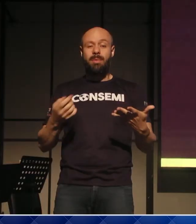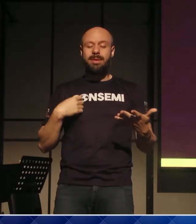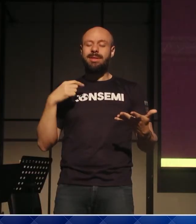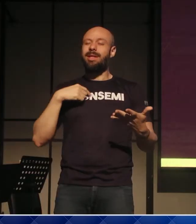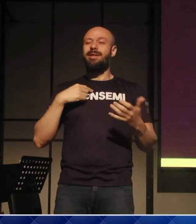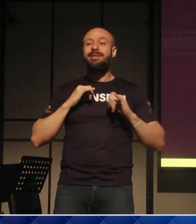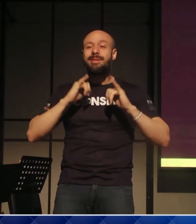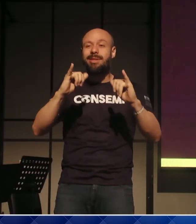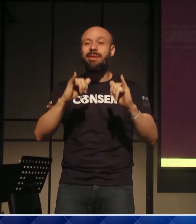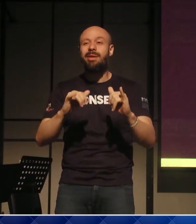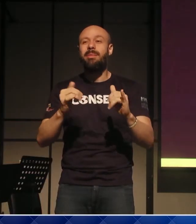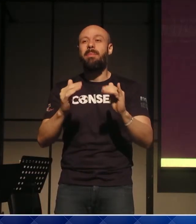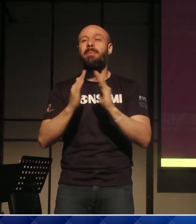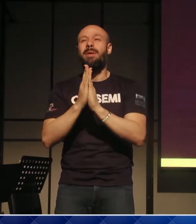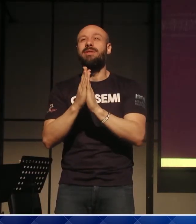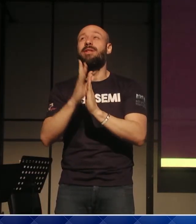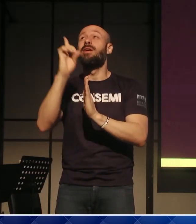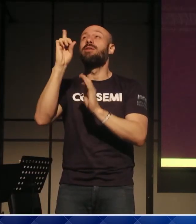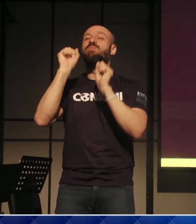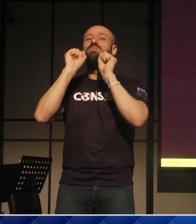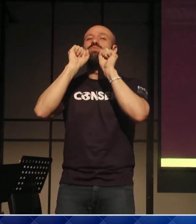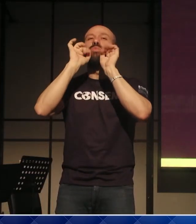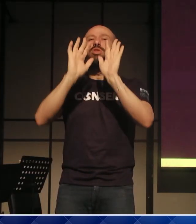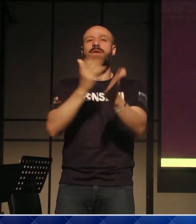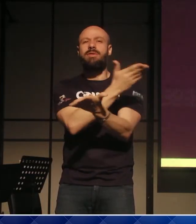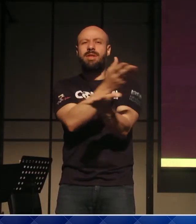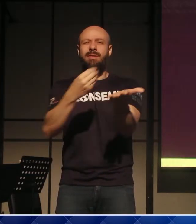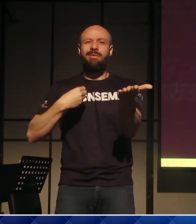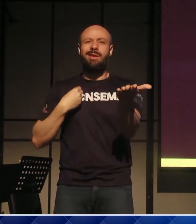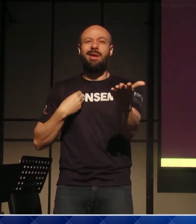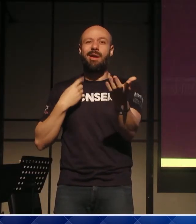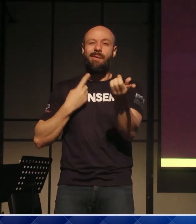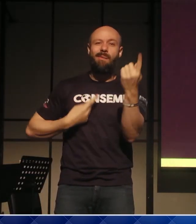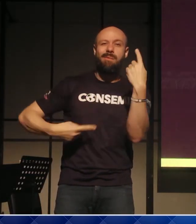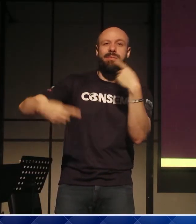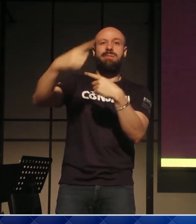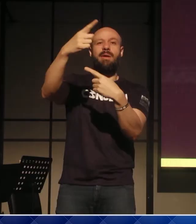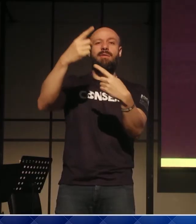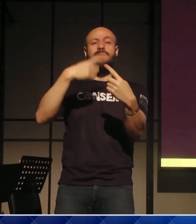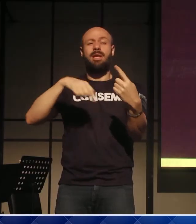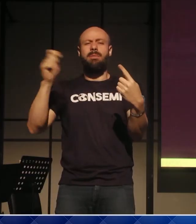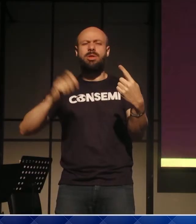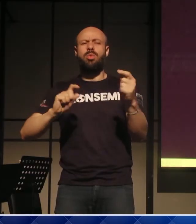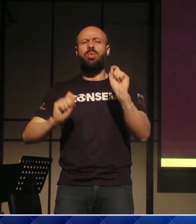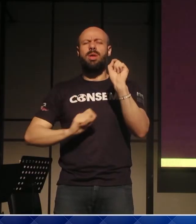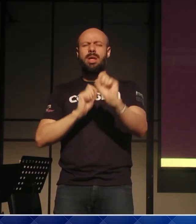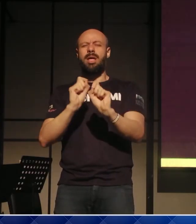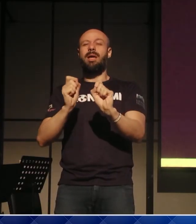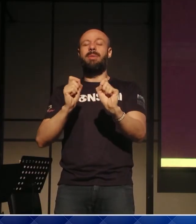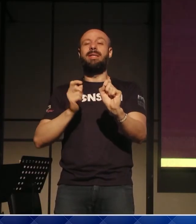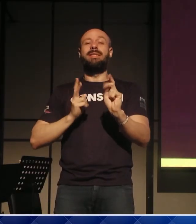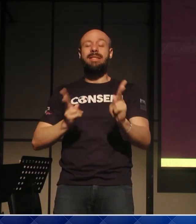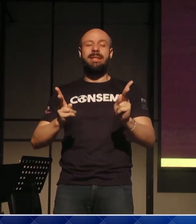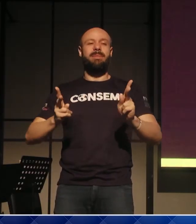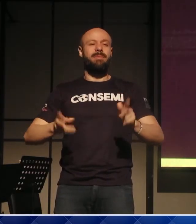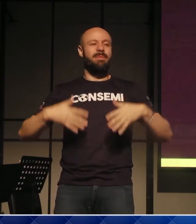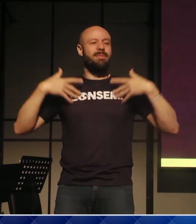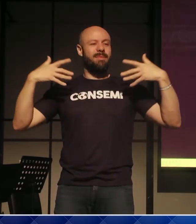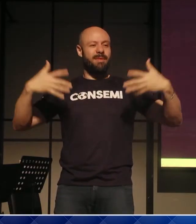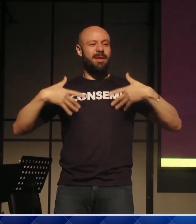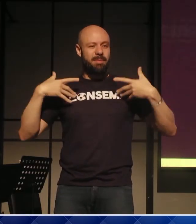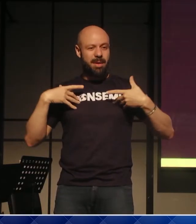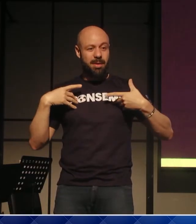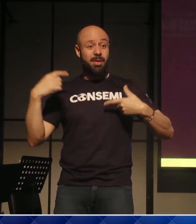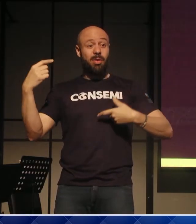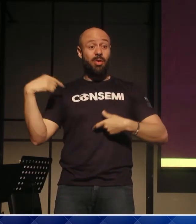que Deus possa multiplicar cada vez mais na vida de vocês, que vocês venham a ter a mesma alegria que a